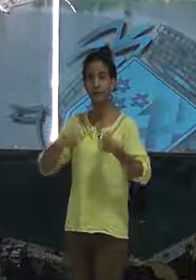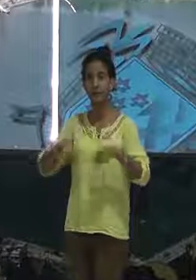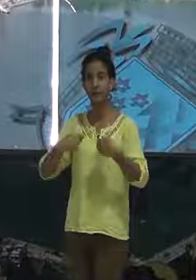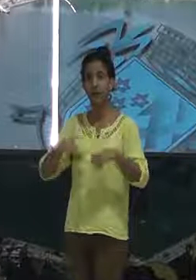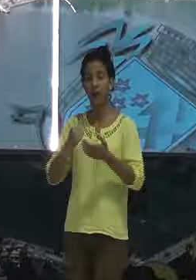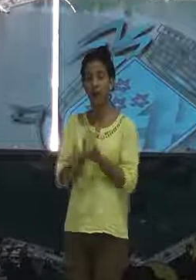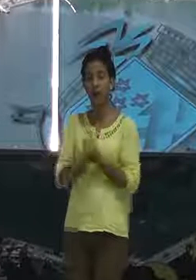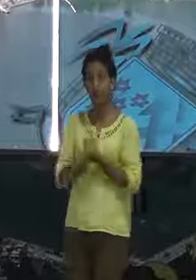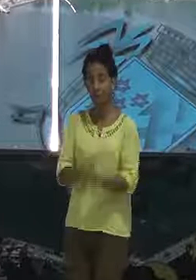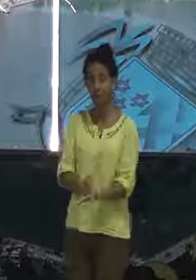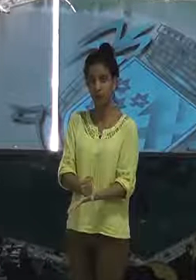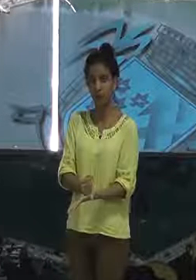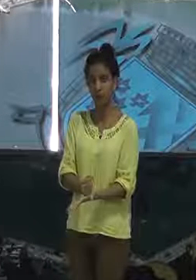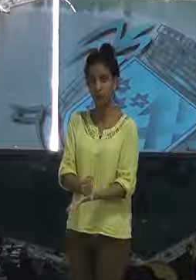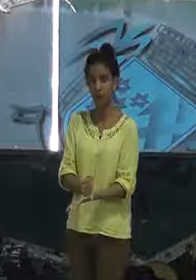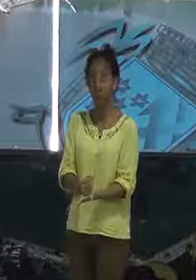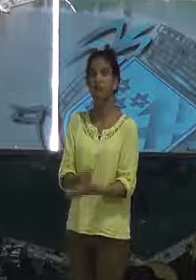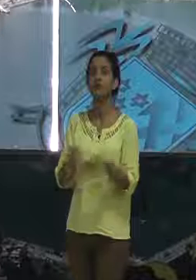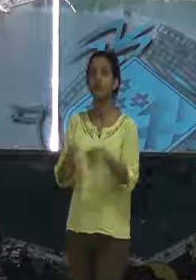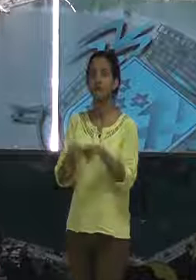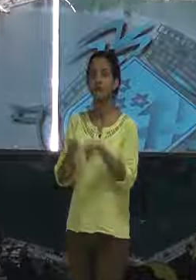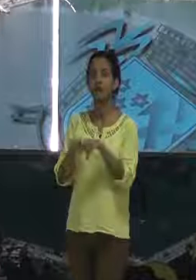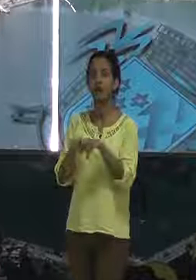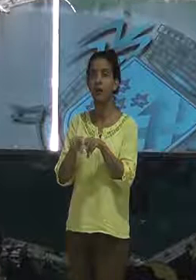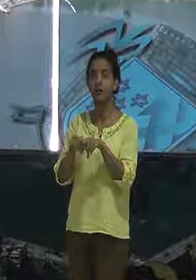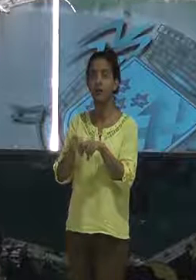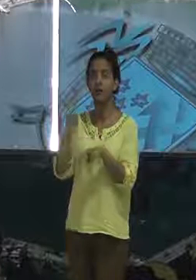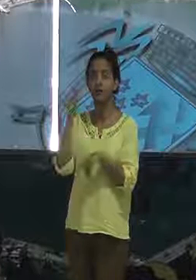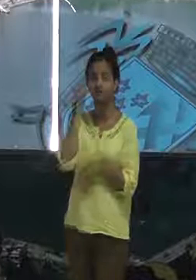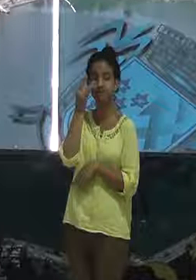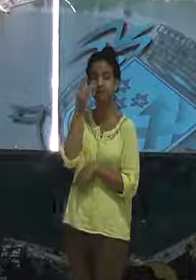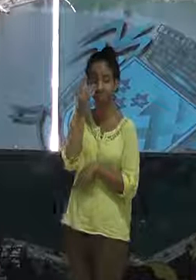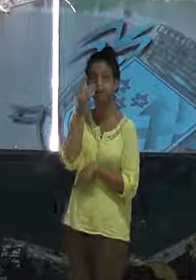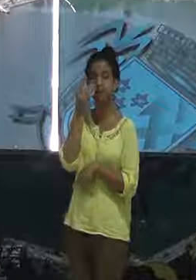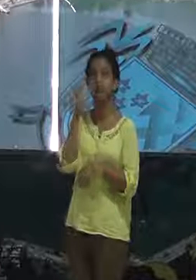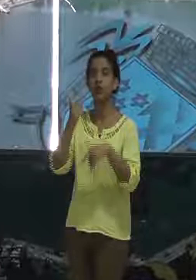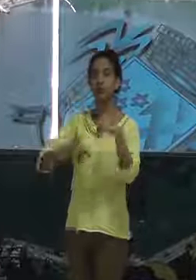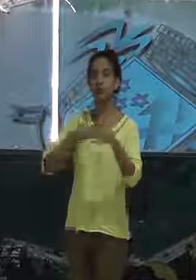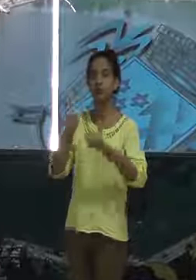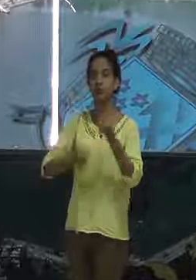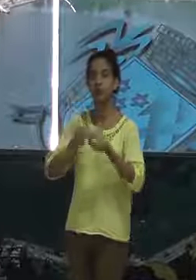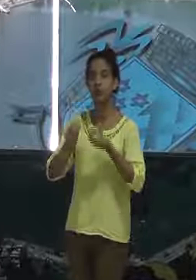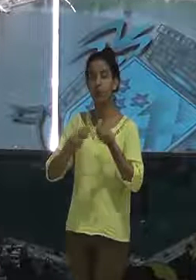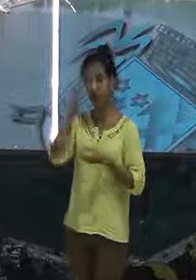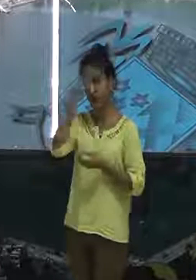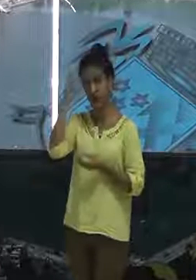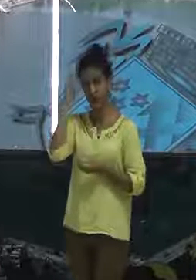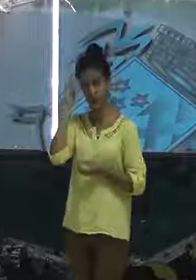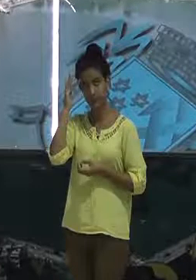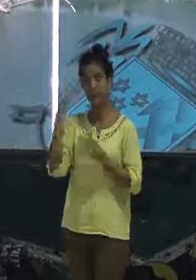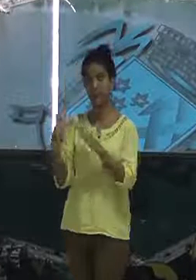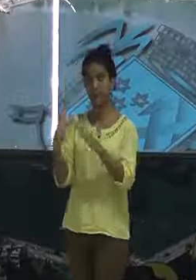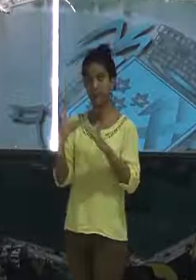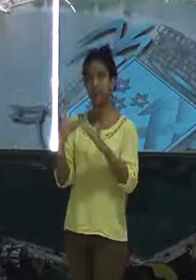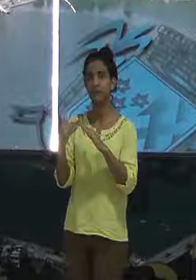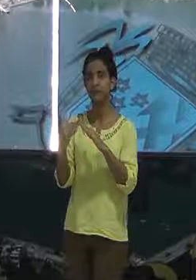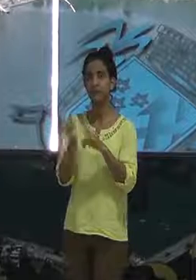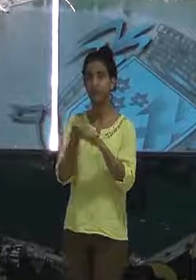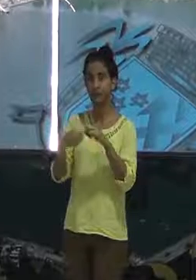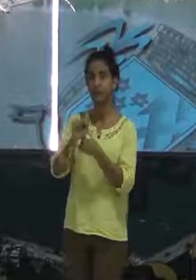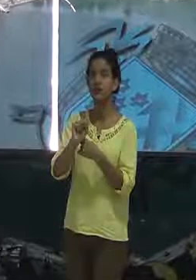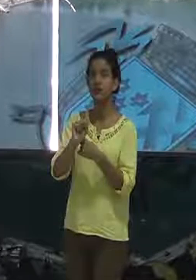apoio logístico e acompanhamento dos trabalhos por parte da sociedade local, o que pode contribuir